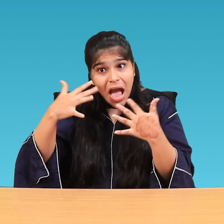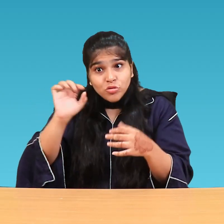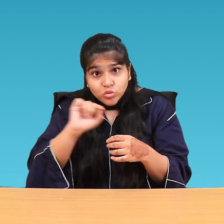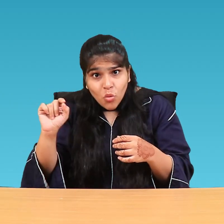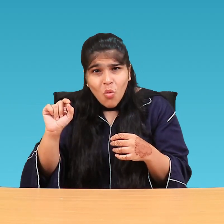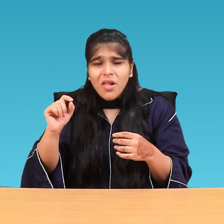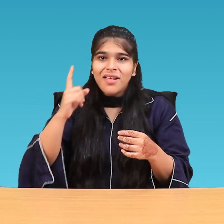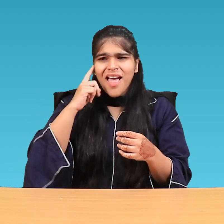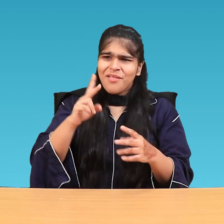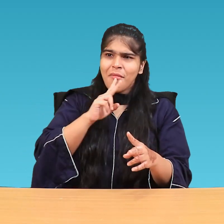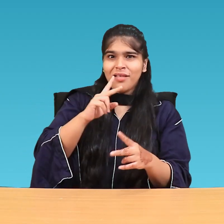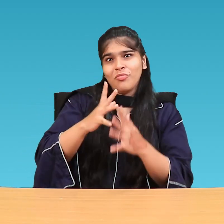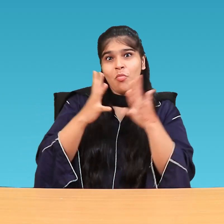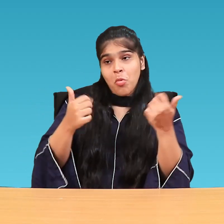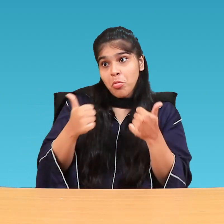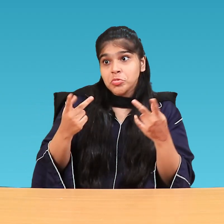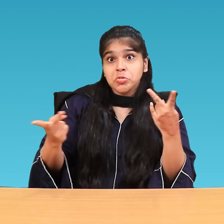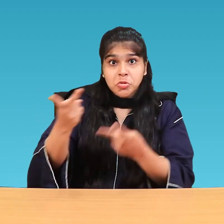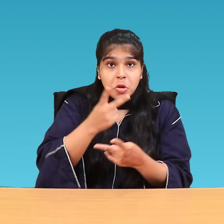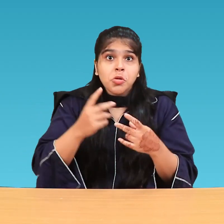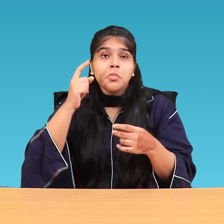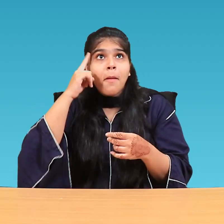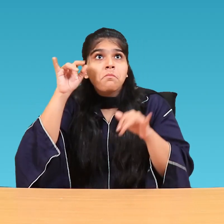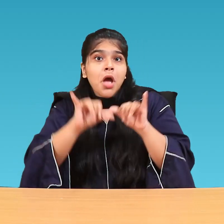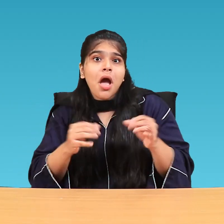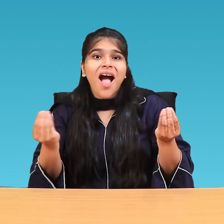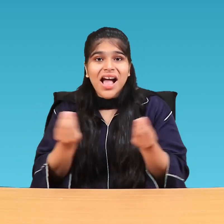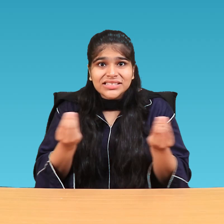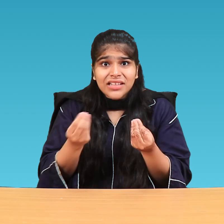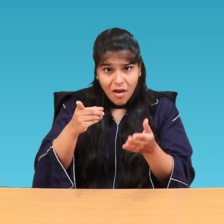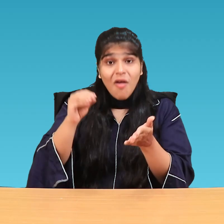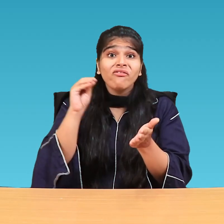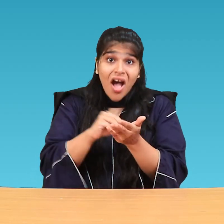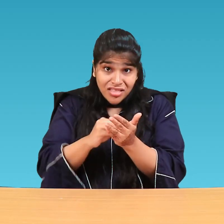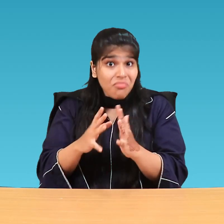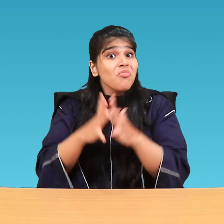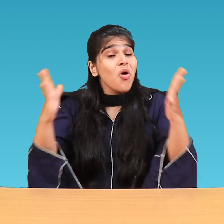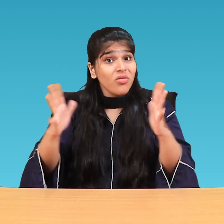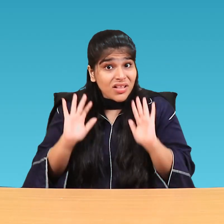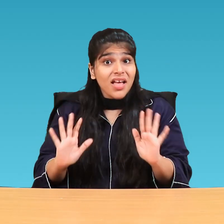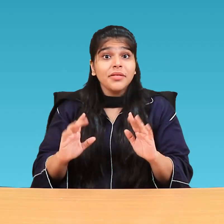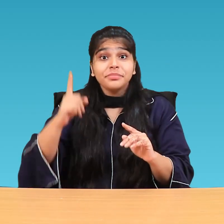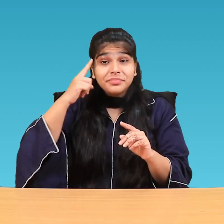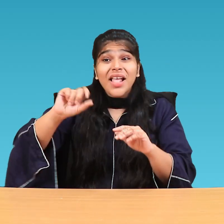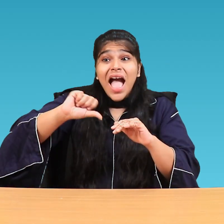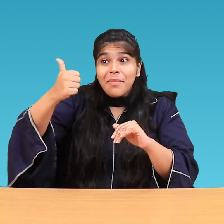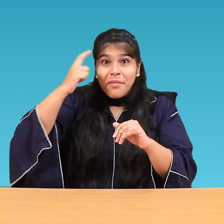बात करने में तो ये बहुत सुनहरा चीज़ लगती है और इससे इसका फ़ायदा भी बहुत बड़ा है। अगर ये चीज़ सही तरीके से